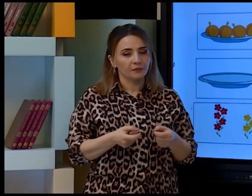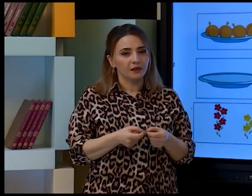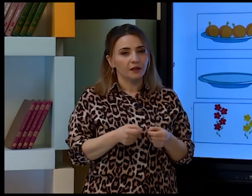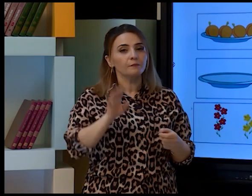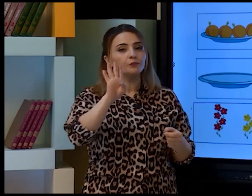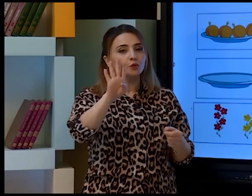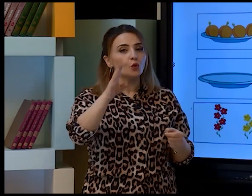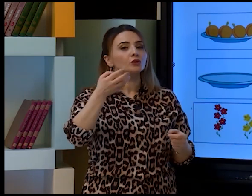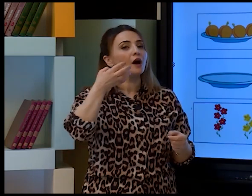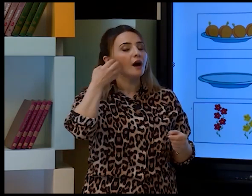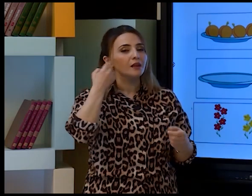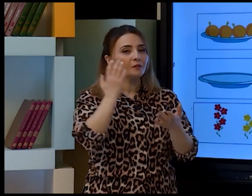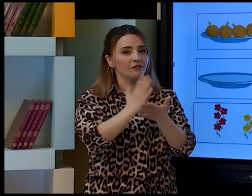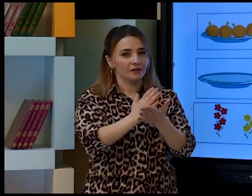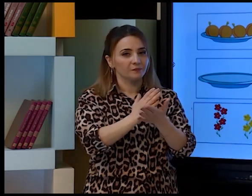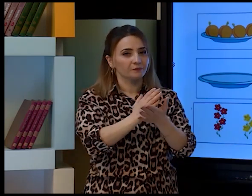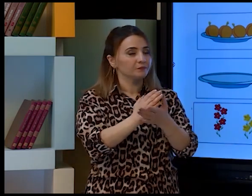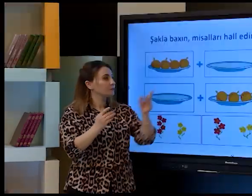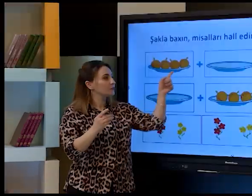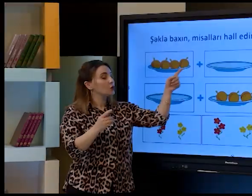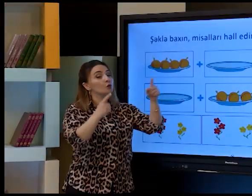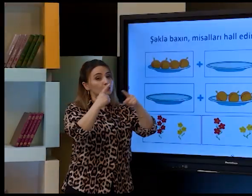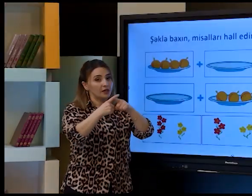qapda 4 alma var. Üzərinə